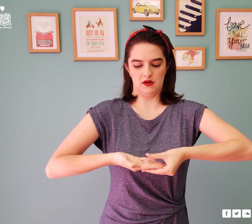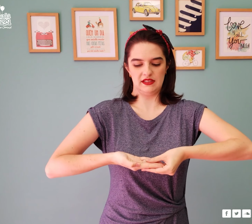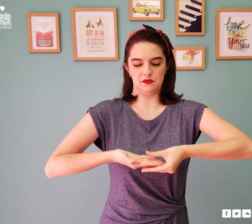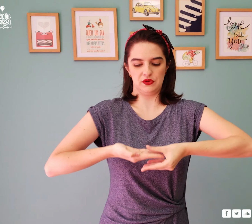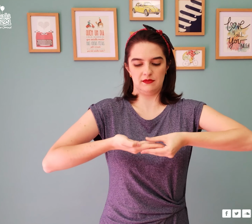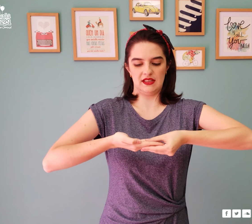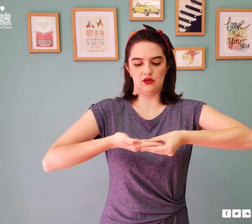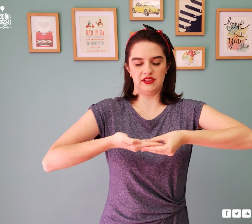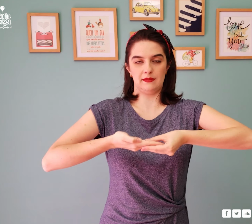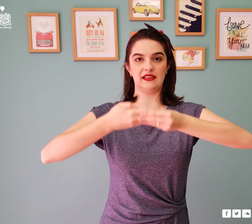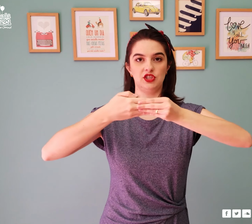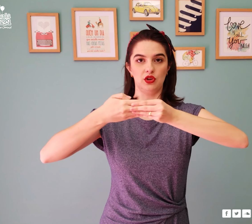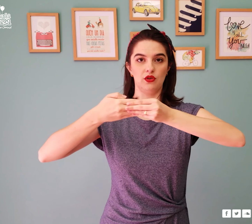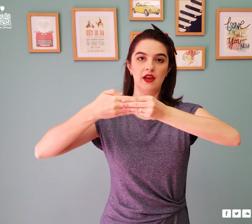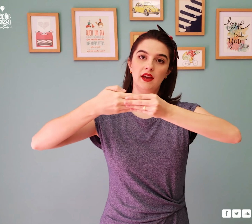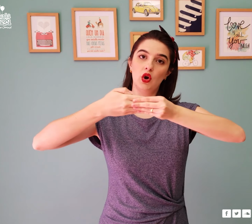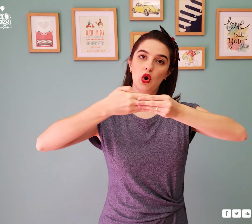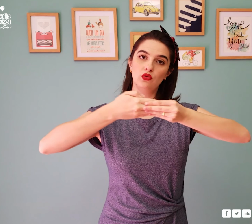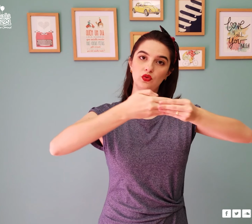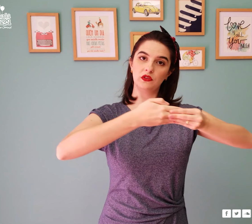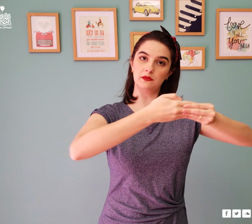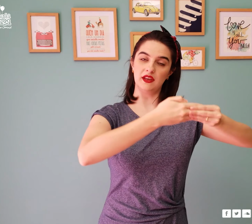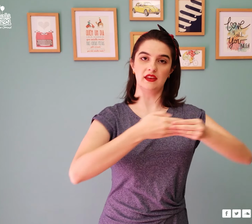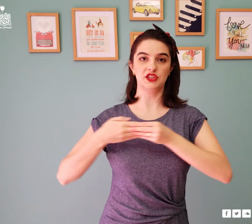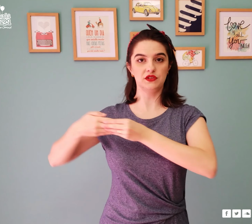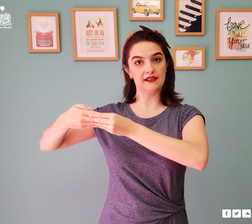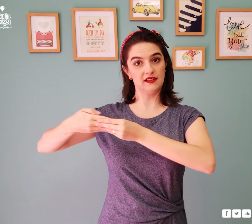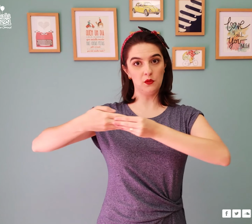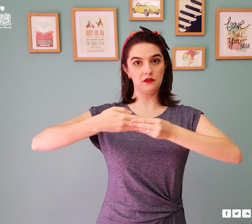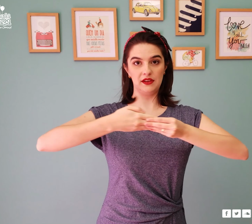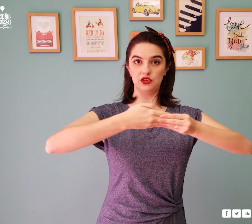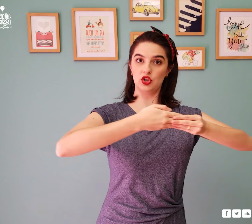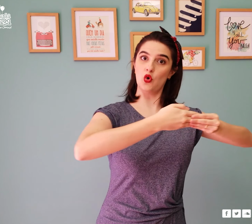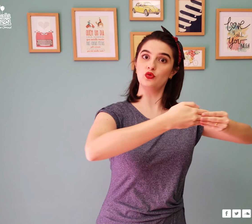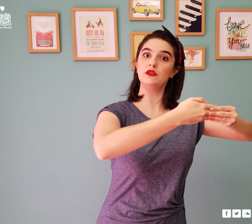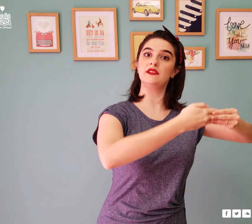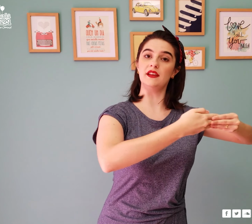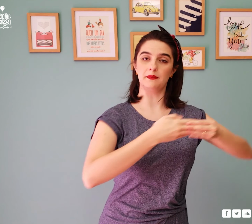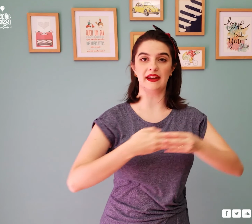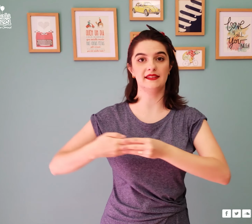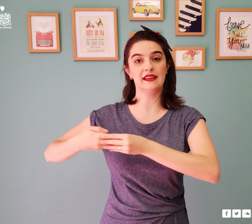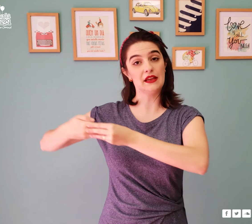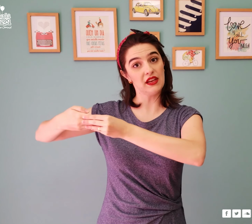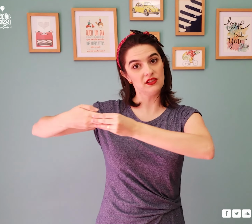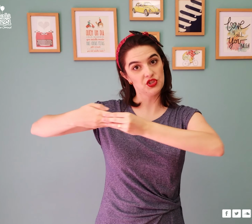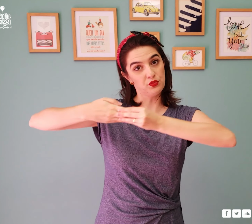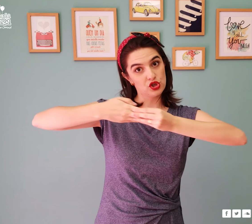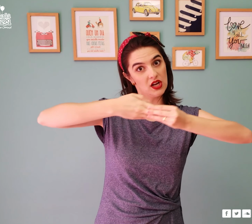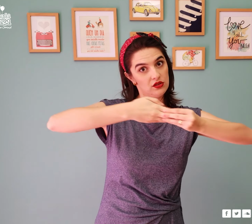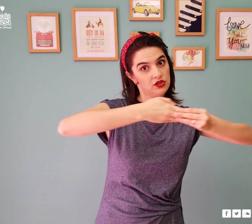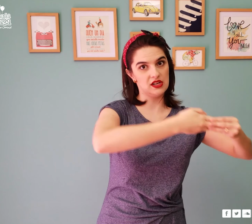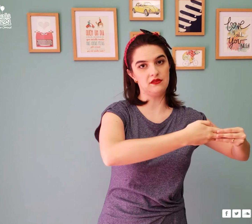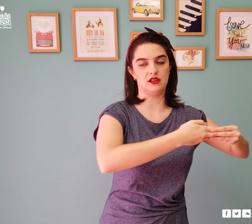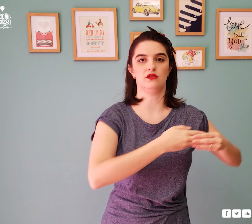mão assim por cima da outra abraçadinho. Conduz-me. E aí a gente faz esse movimento de conduzir. Parece que tem alguém te puxando, te levando.